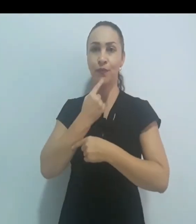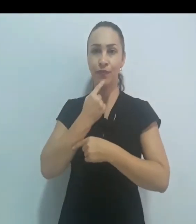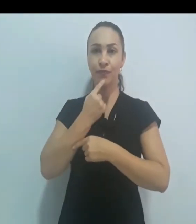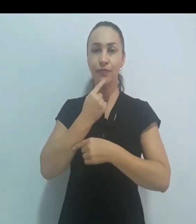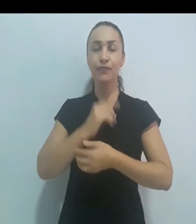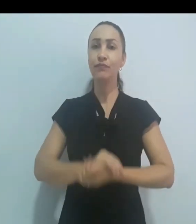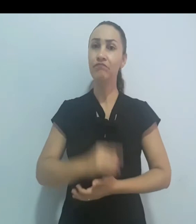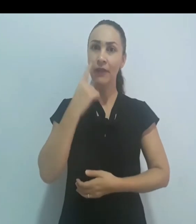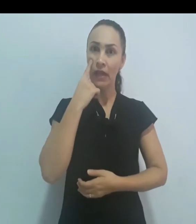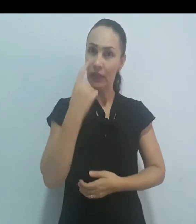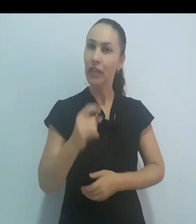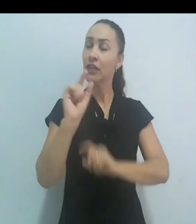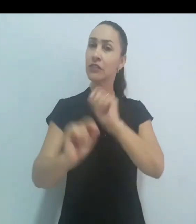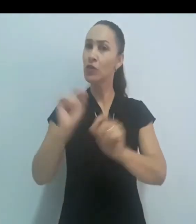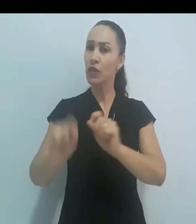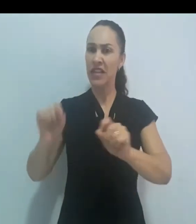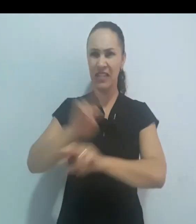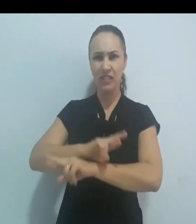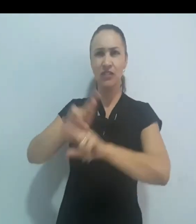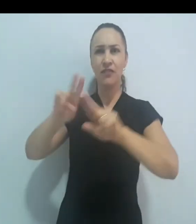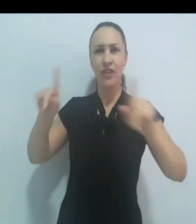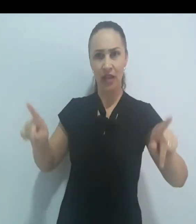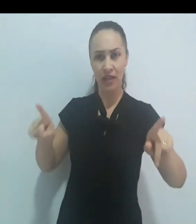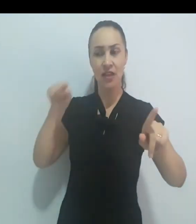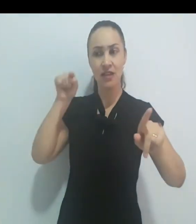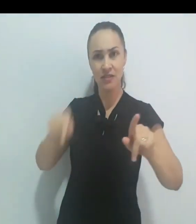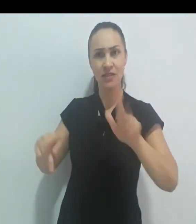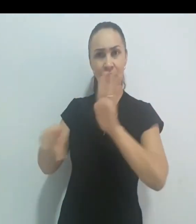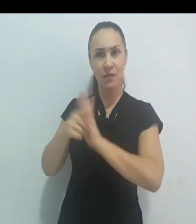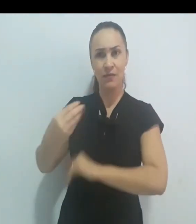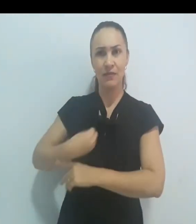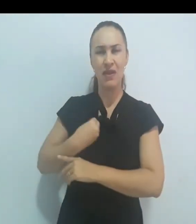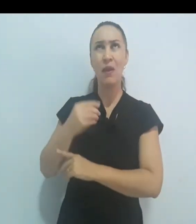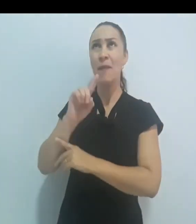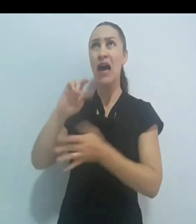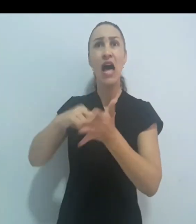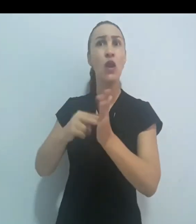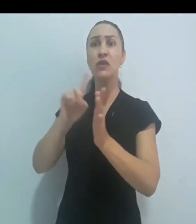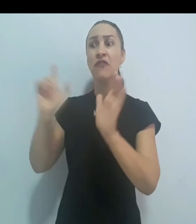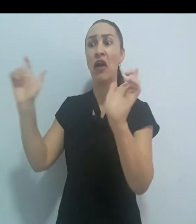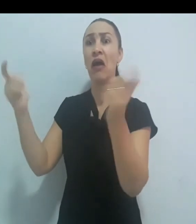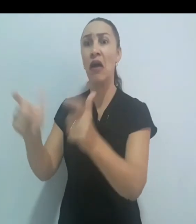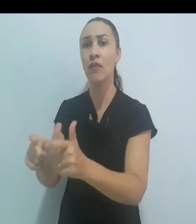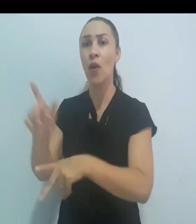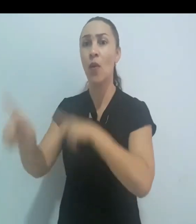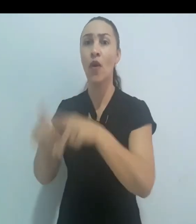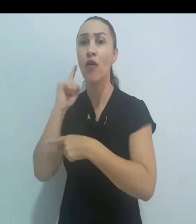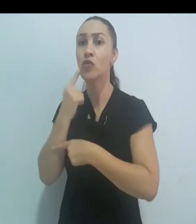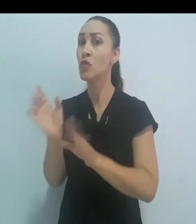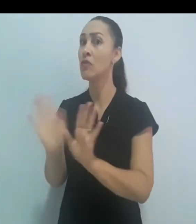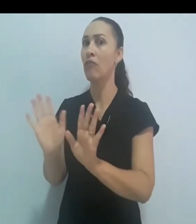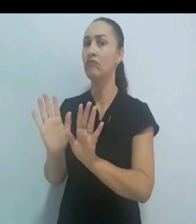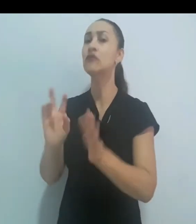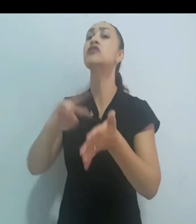E é interessante porque essa distinção não é uma distinção de reducionismo,